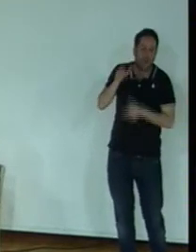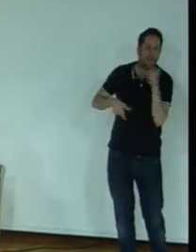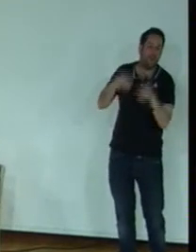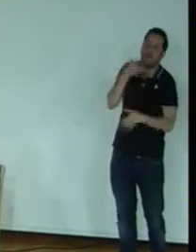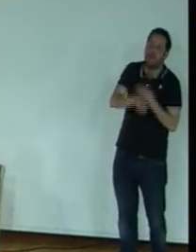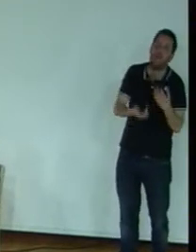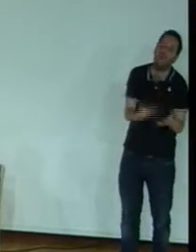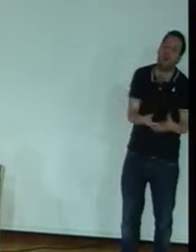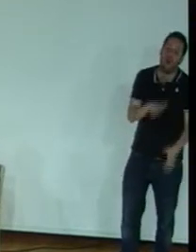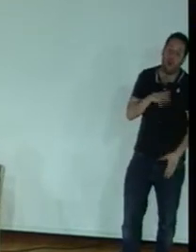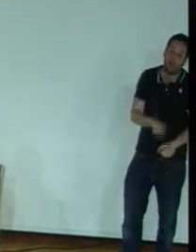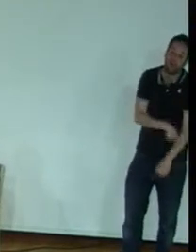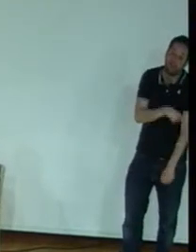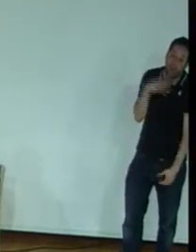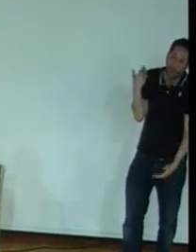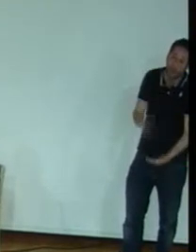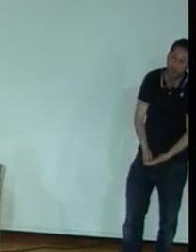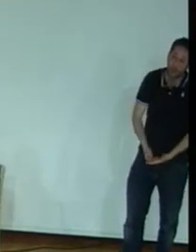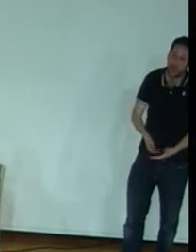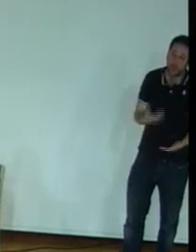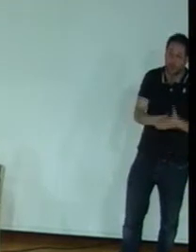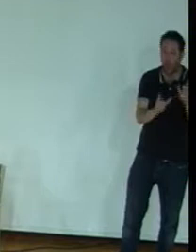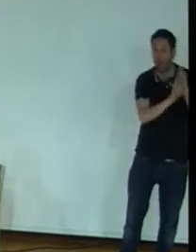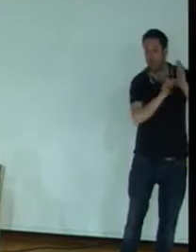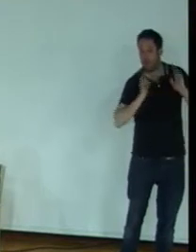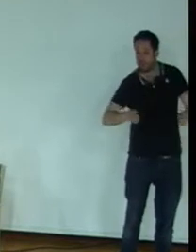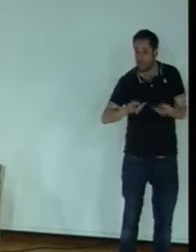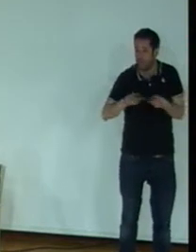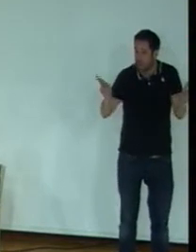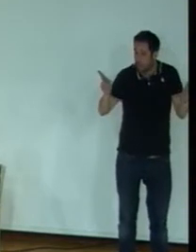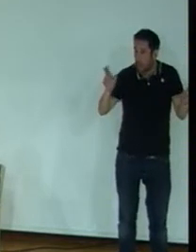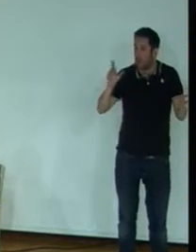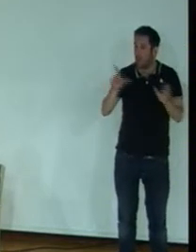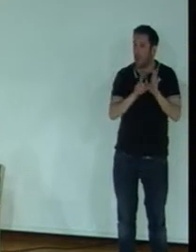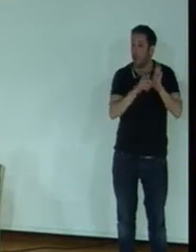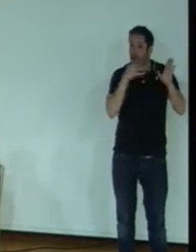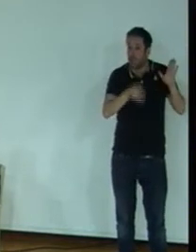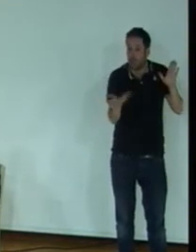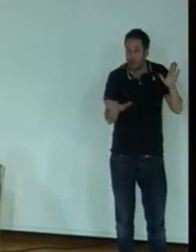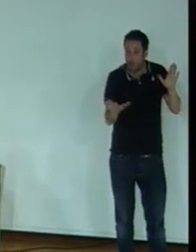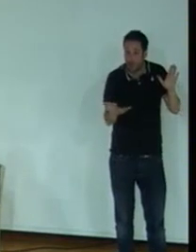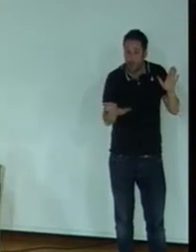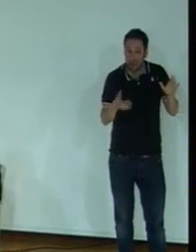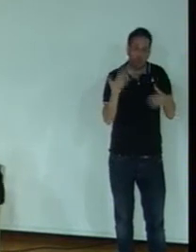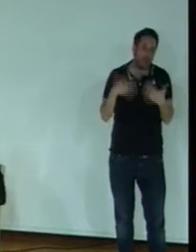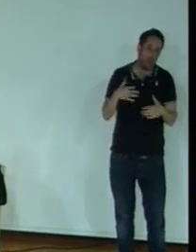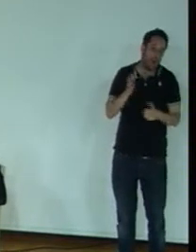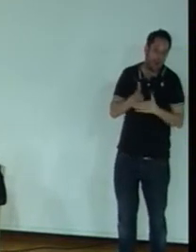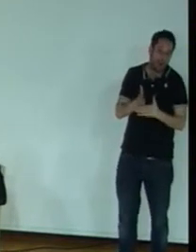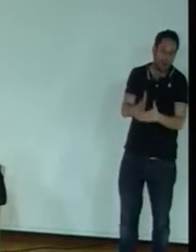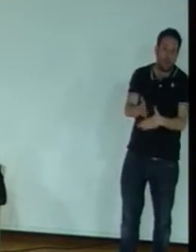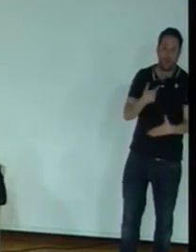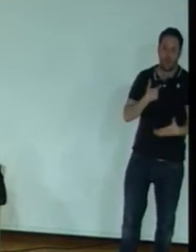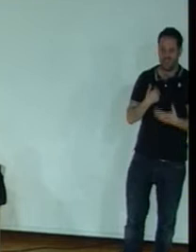longtemps. Et que ça n'a fait été que légalisé. D'ailleurs, l'exposé des motifs de la loi disait clairement tout ça se fait déjà, mais ça